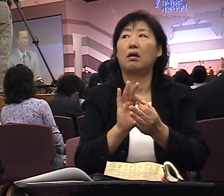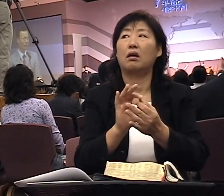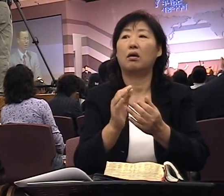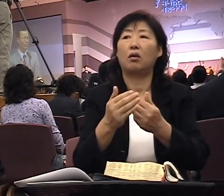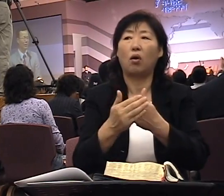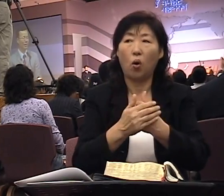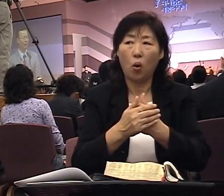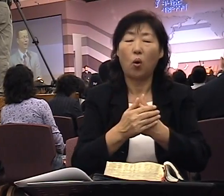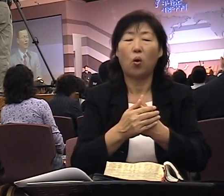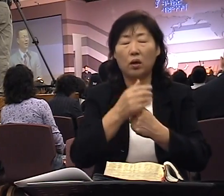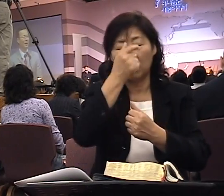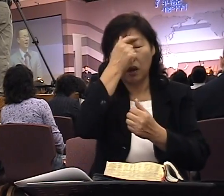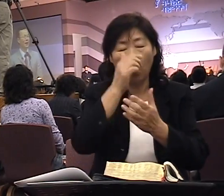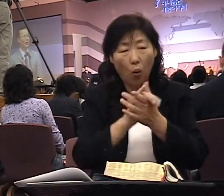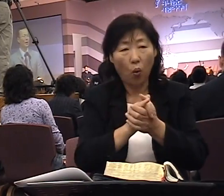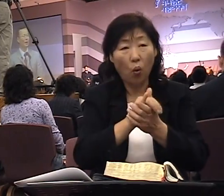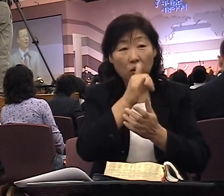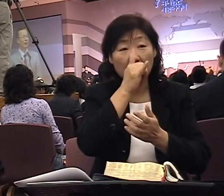또 기도하고 그랬습니다.